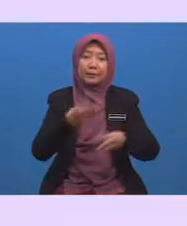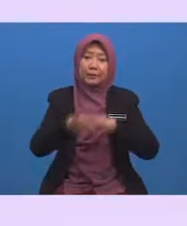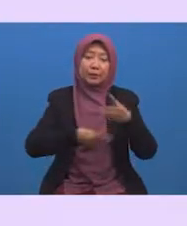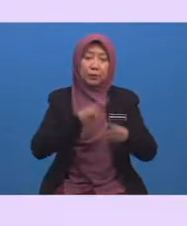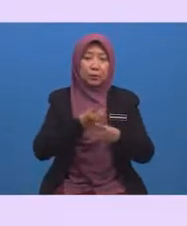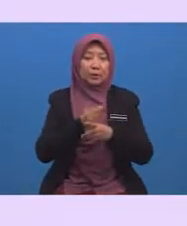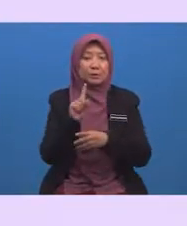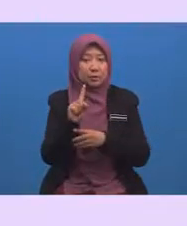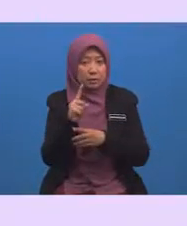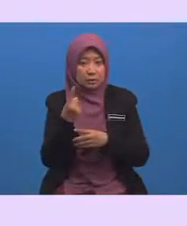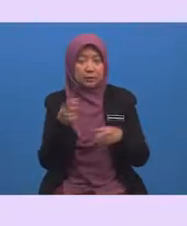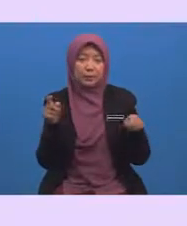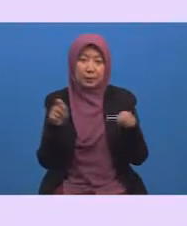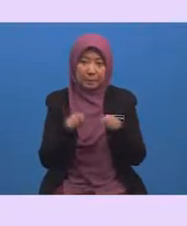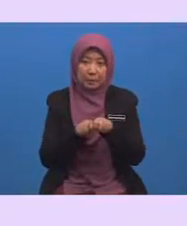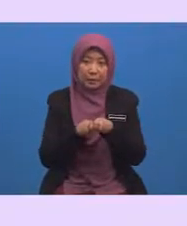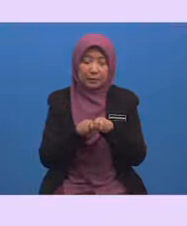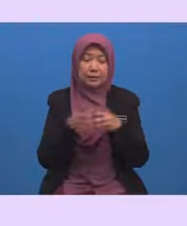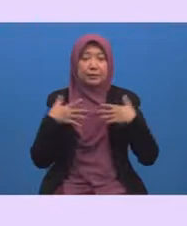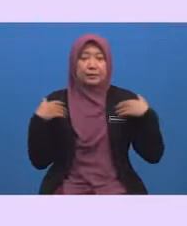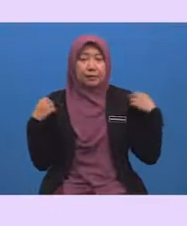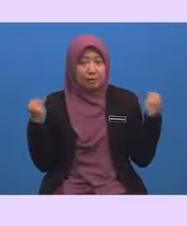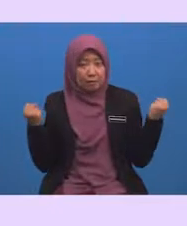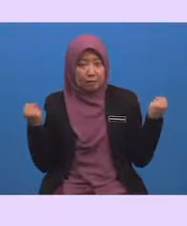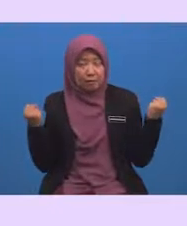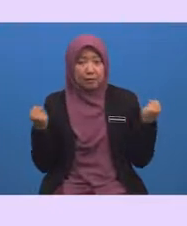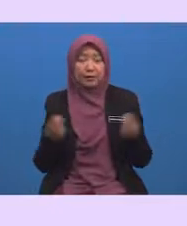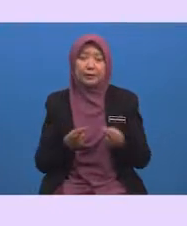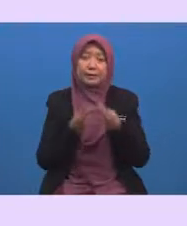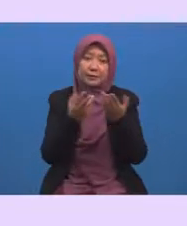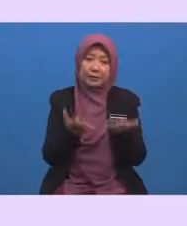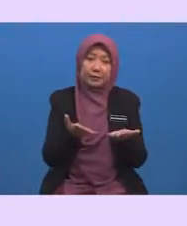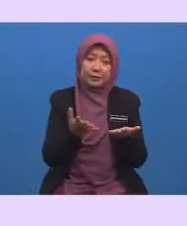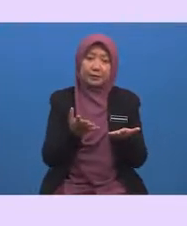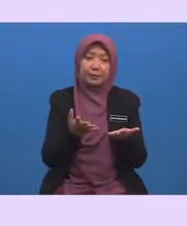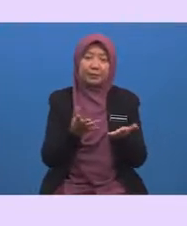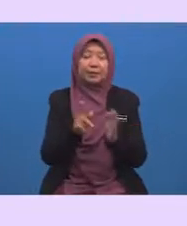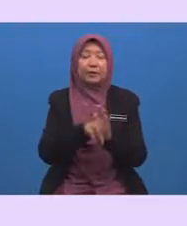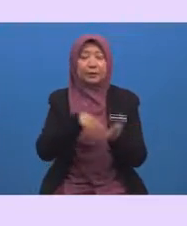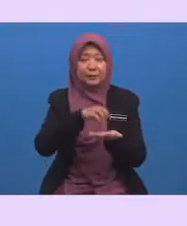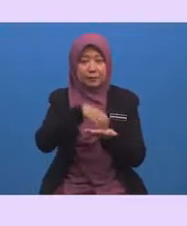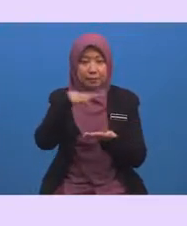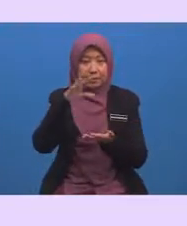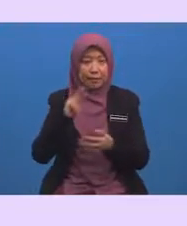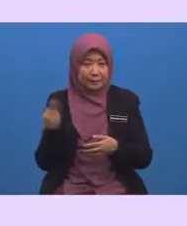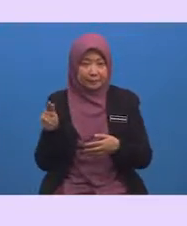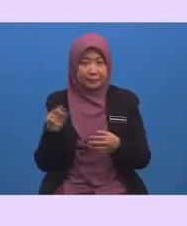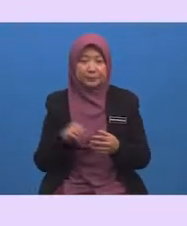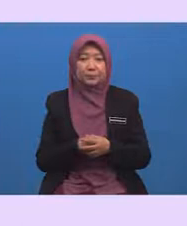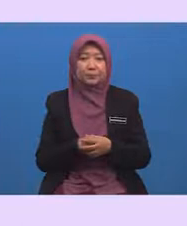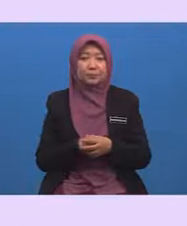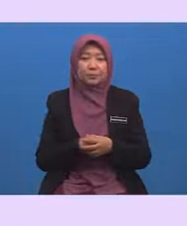sahaja seperti nikmat kesihatan, rezeki dan kekayaan.